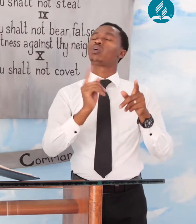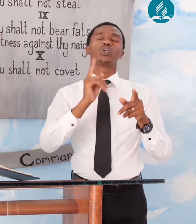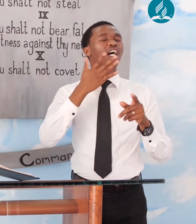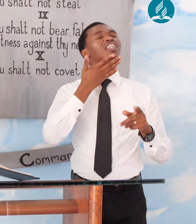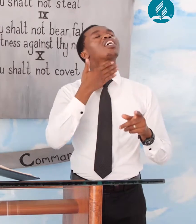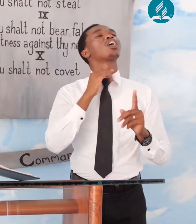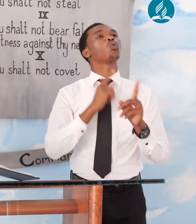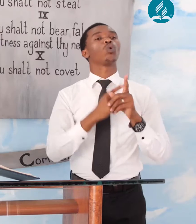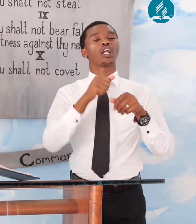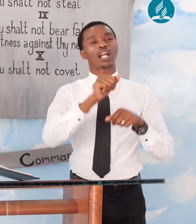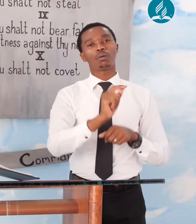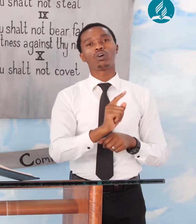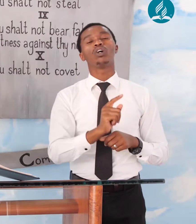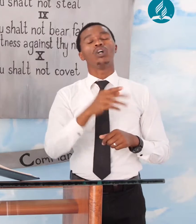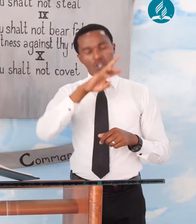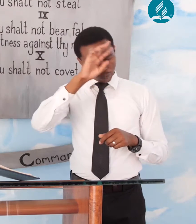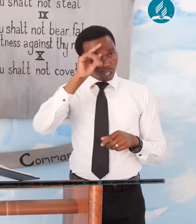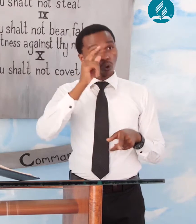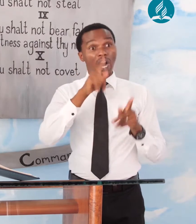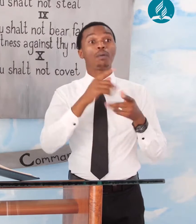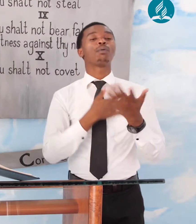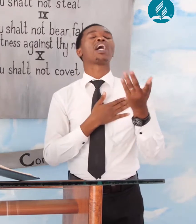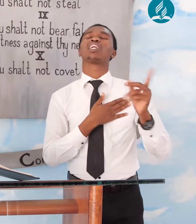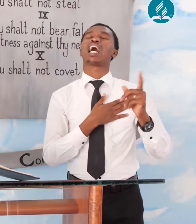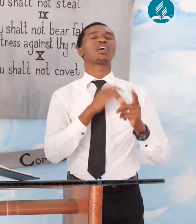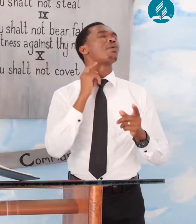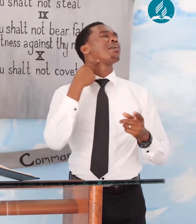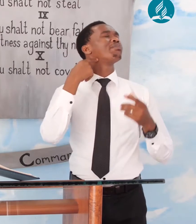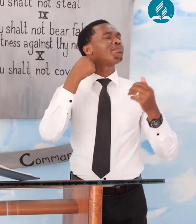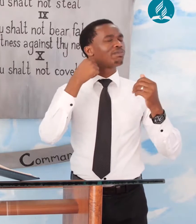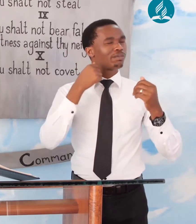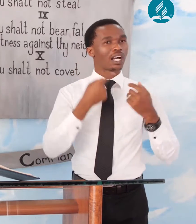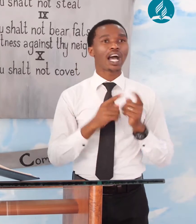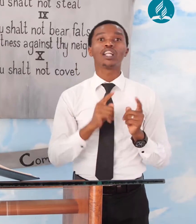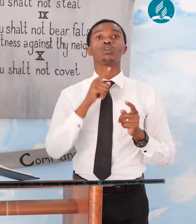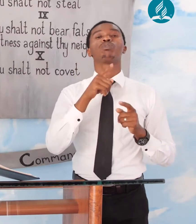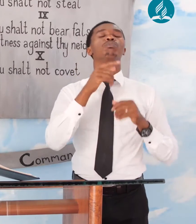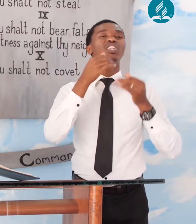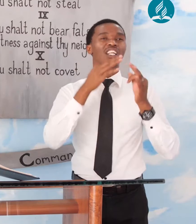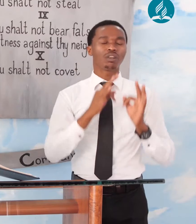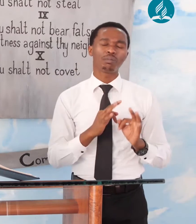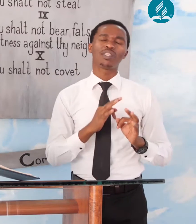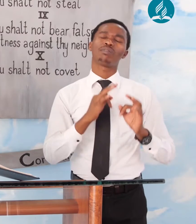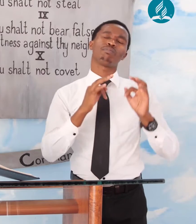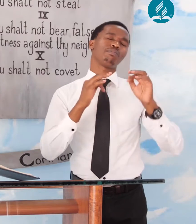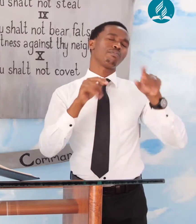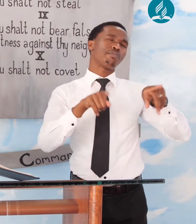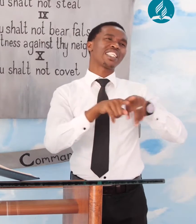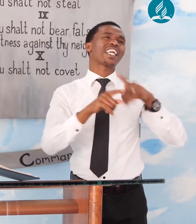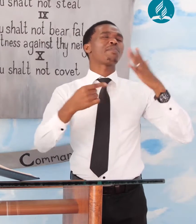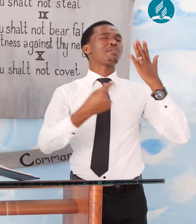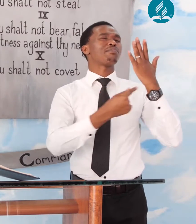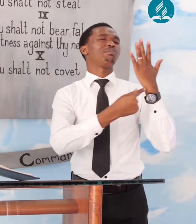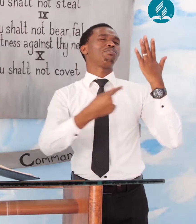guhura nabo kubona batakuryoheye ariko ibyo bintu bisa naho biduhanda nk'amahwa ya buri